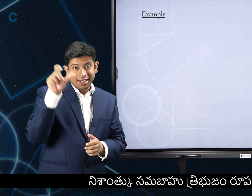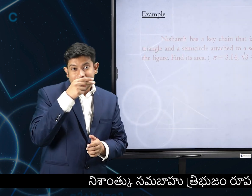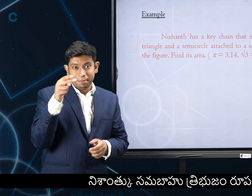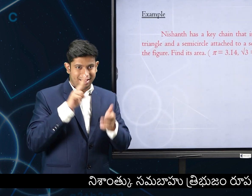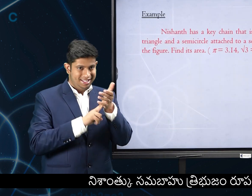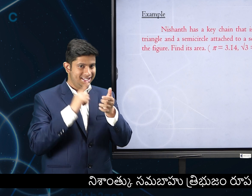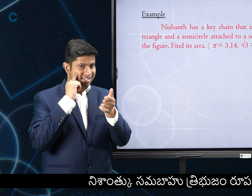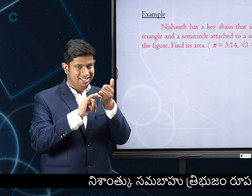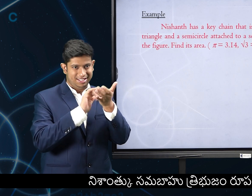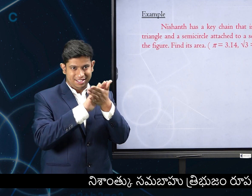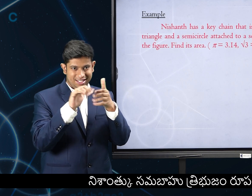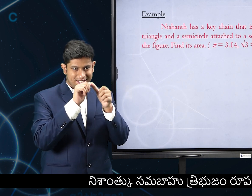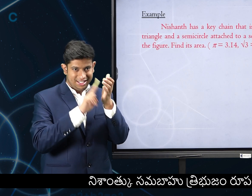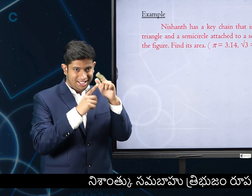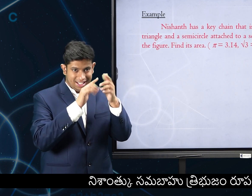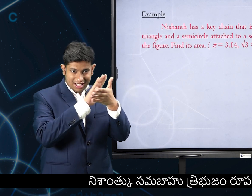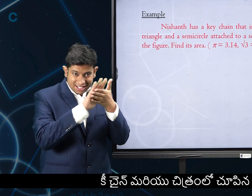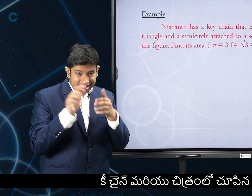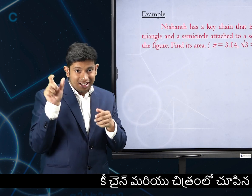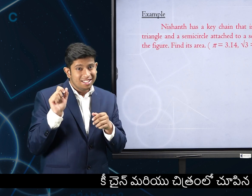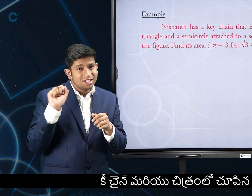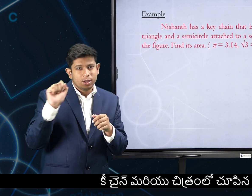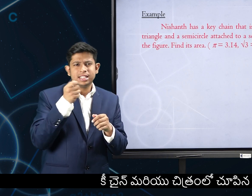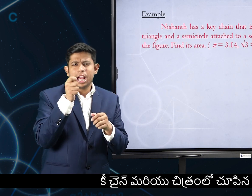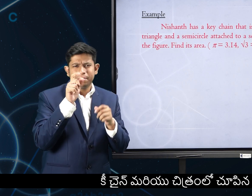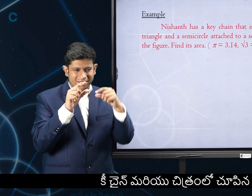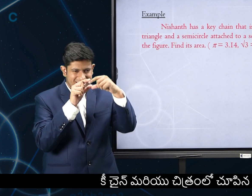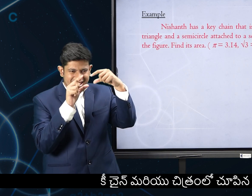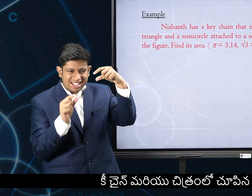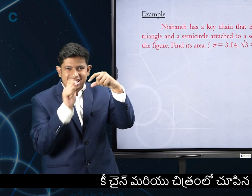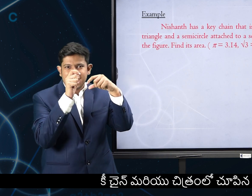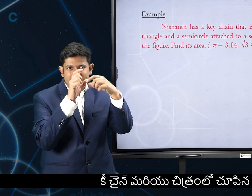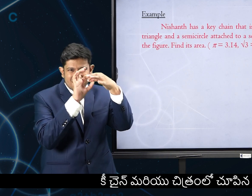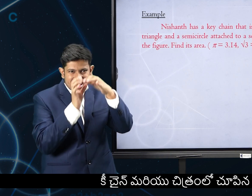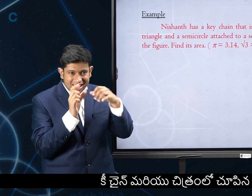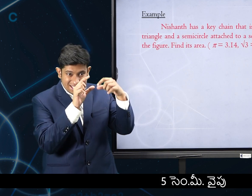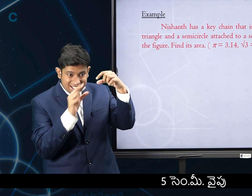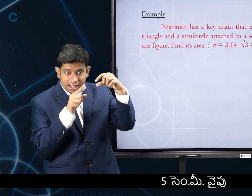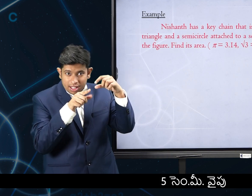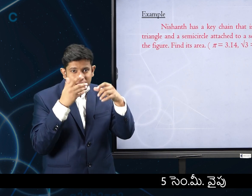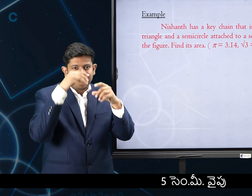నిశాంత్కు సమబాహు త్రిభుజం రూపంలో ఉన్న కీచైన్ మరియు చిత్రంలో చూపిన విధంగా 5 సెంటీమీటర్ల